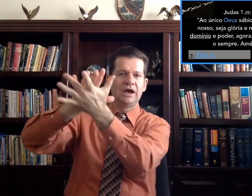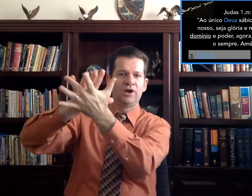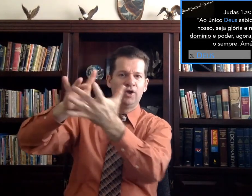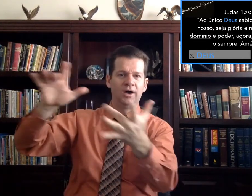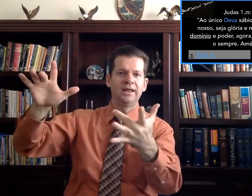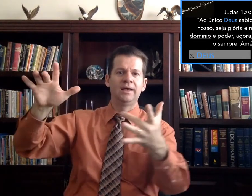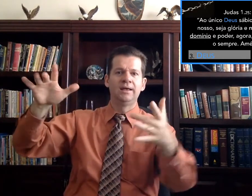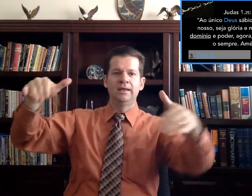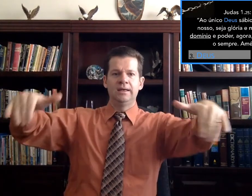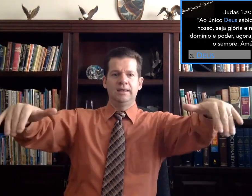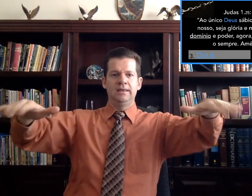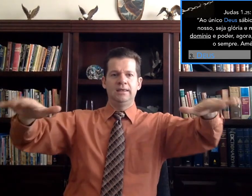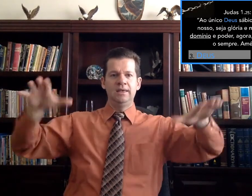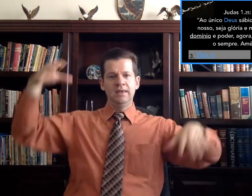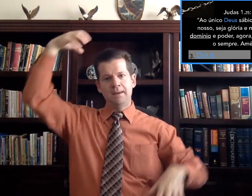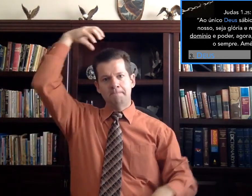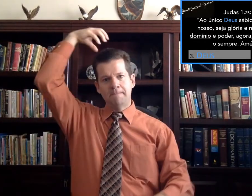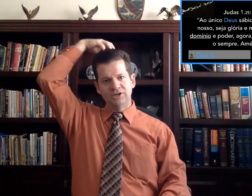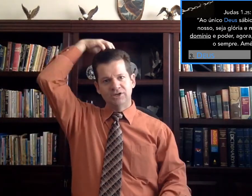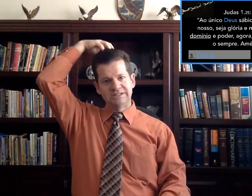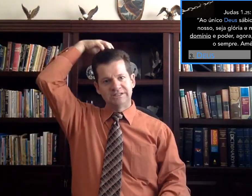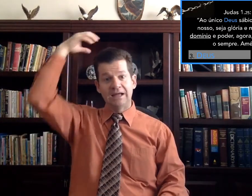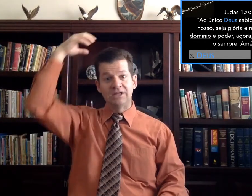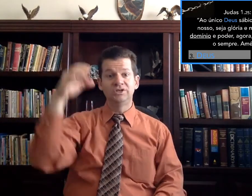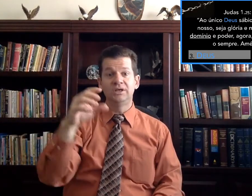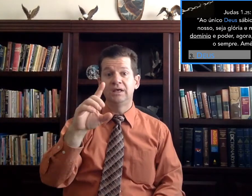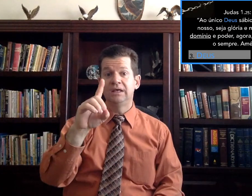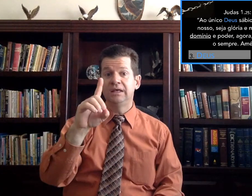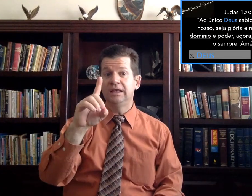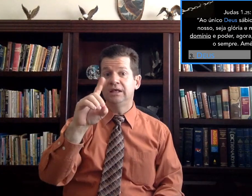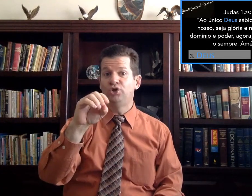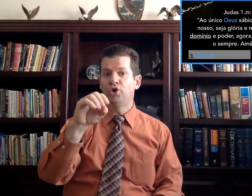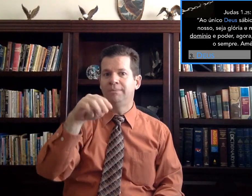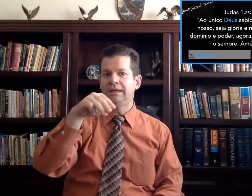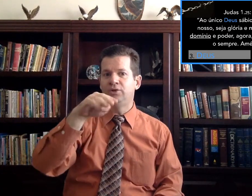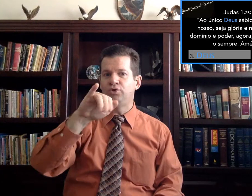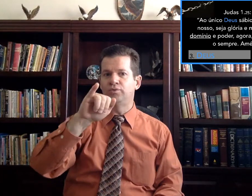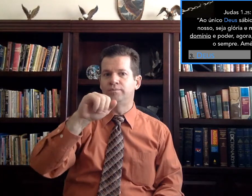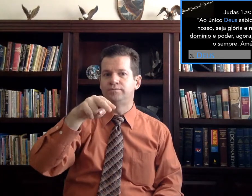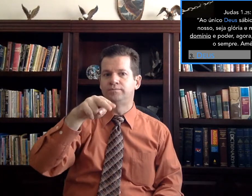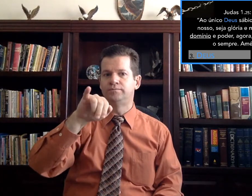glória e majestade e domínio